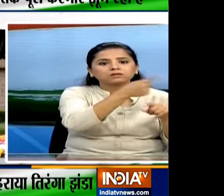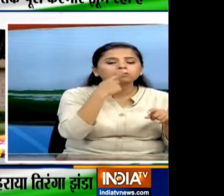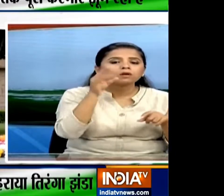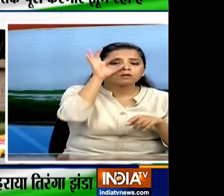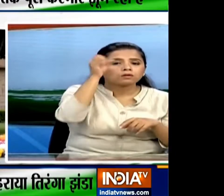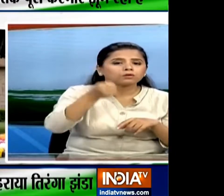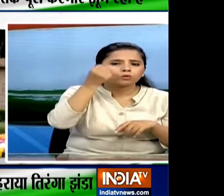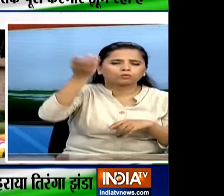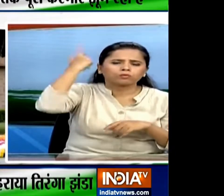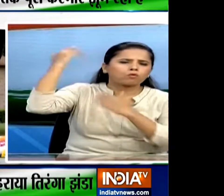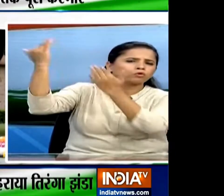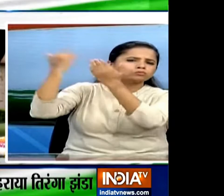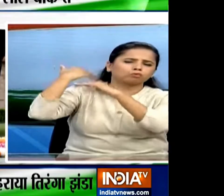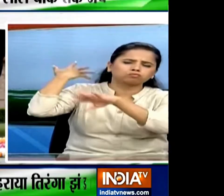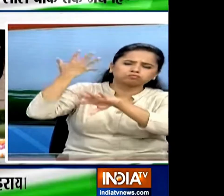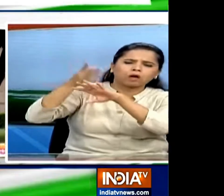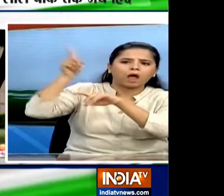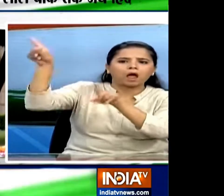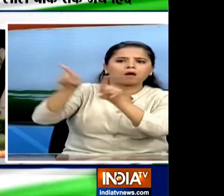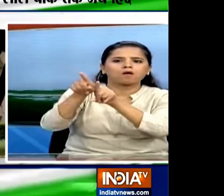अतुलनीय योगदान को याद किया।